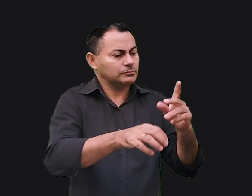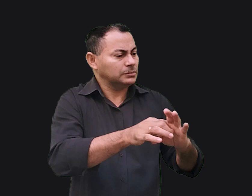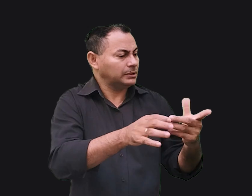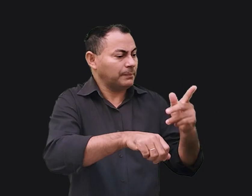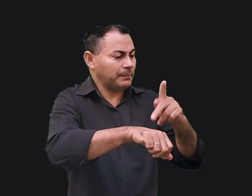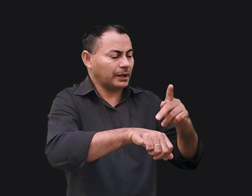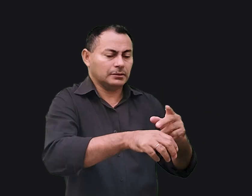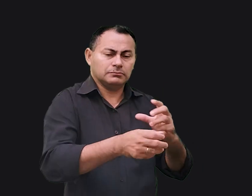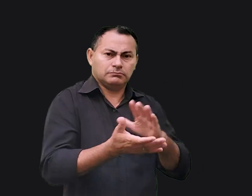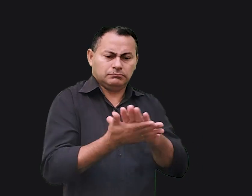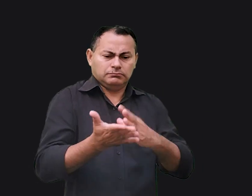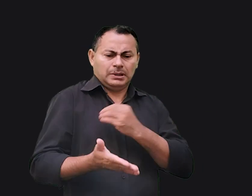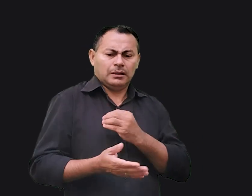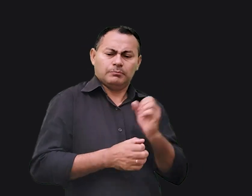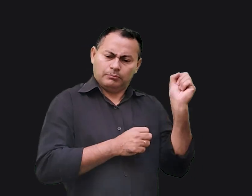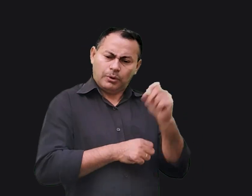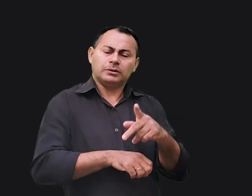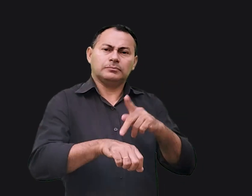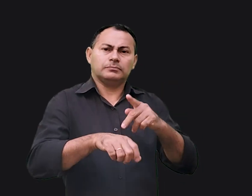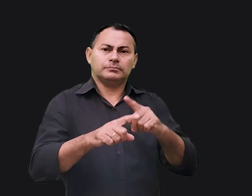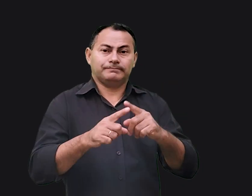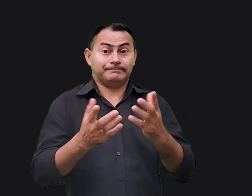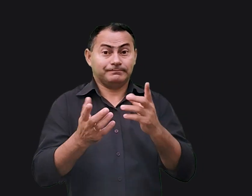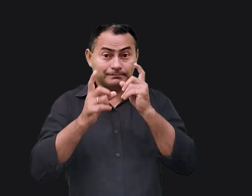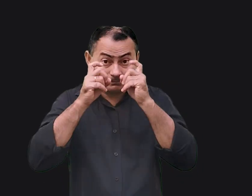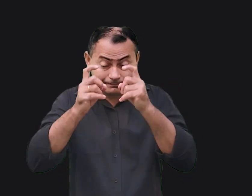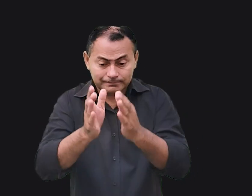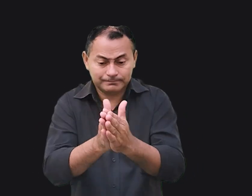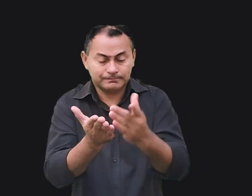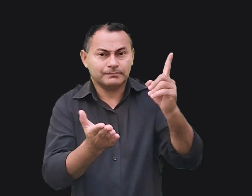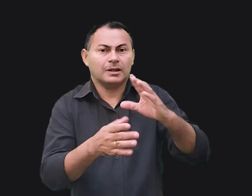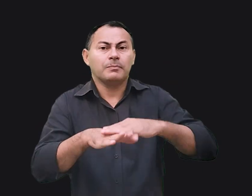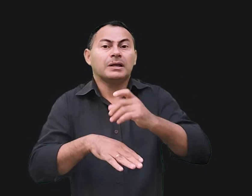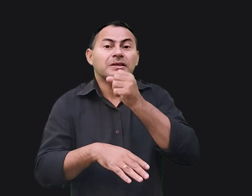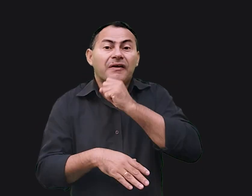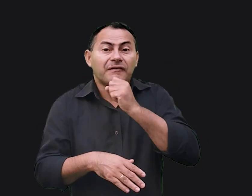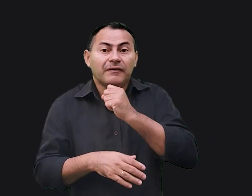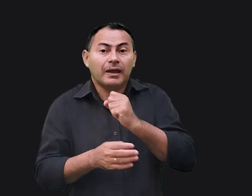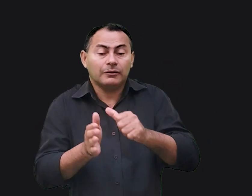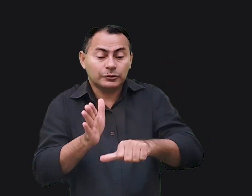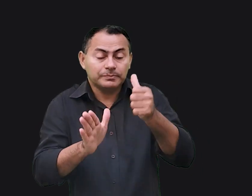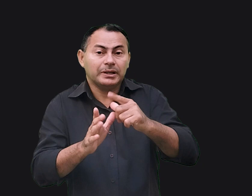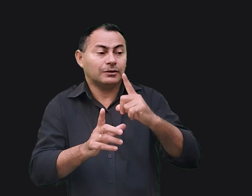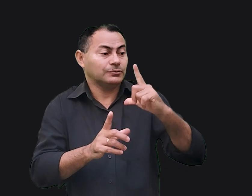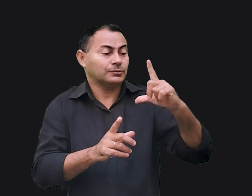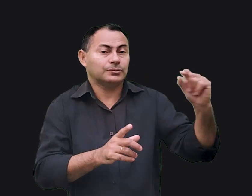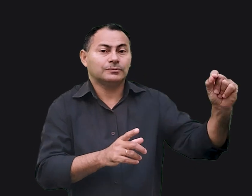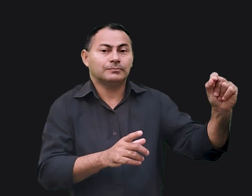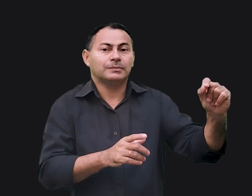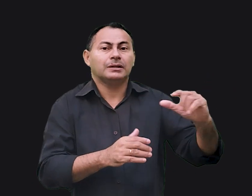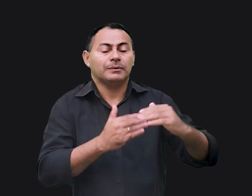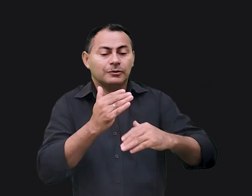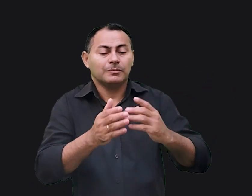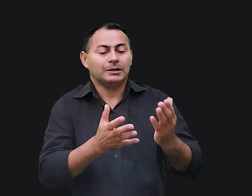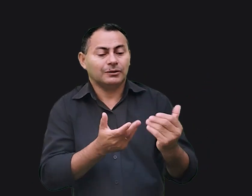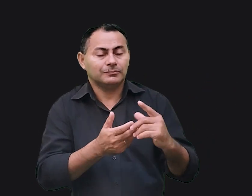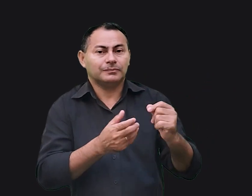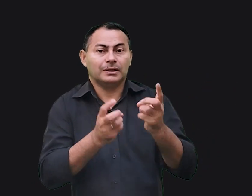jogar. É interessante observar que a Bíblia diz que os mais velhos saíram primeiro. É comum os